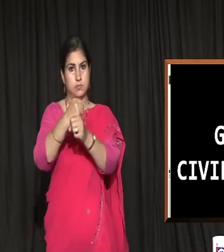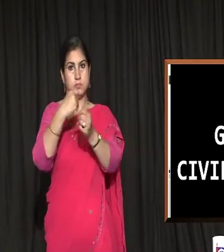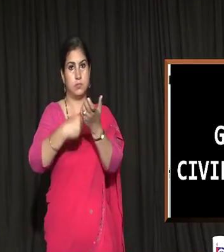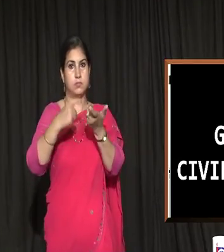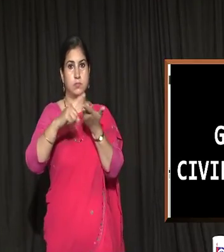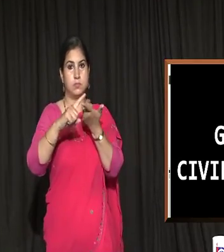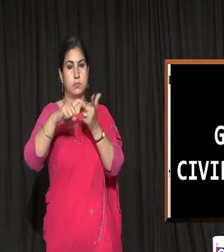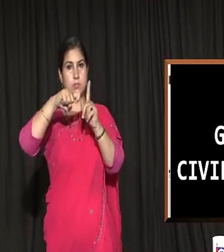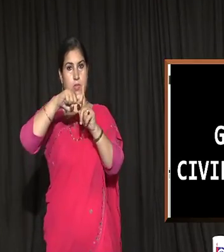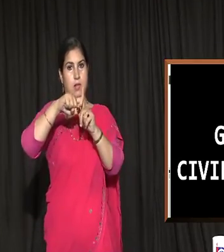यूनानी सभ्यता.